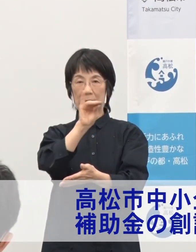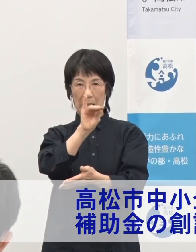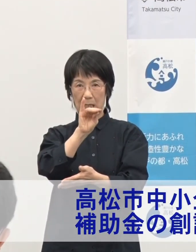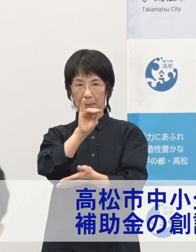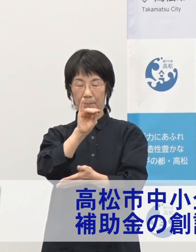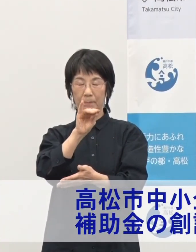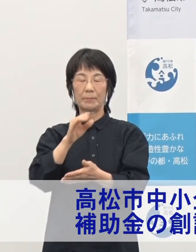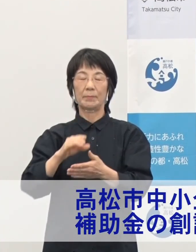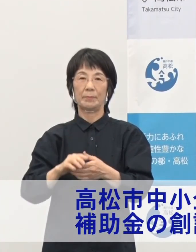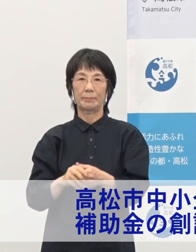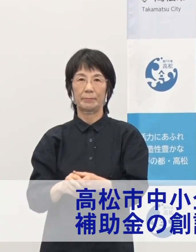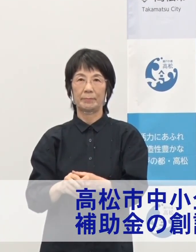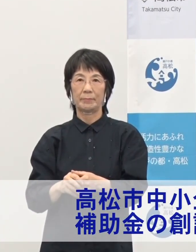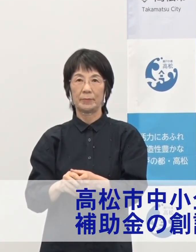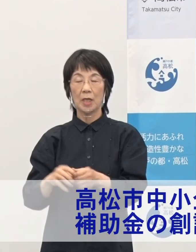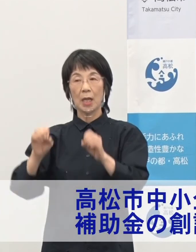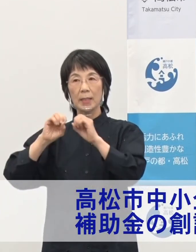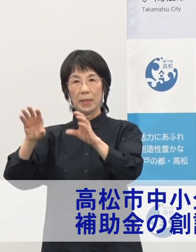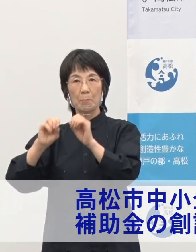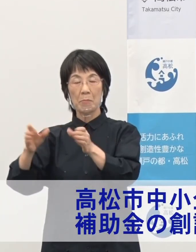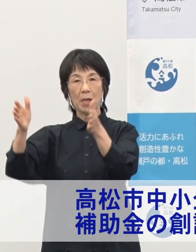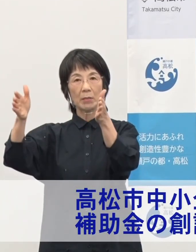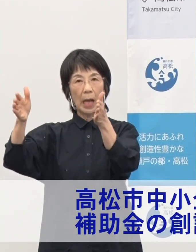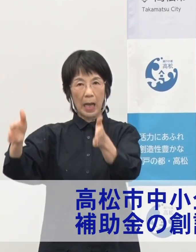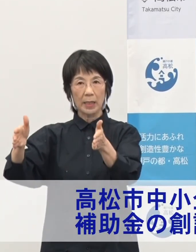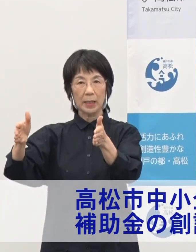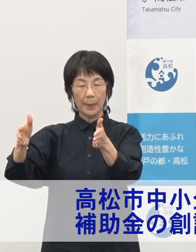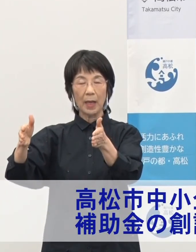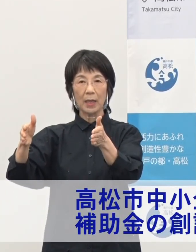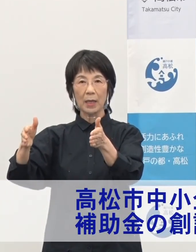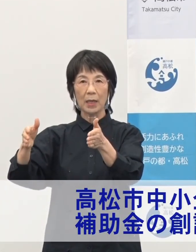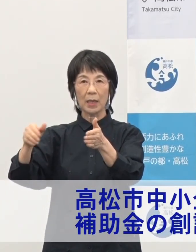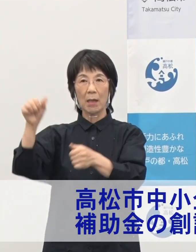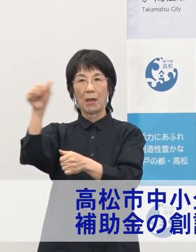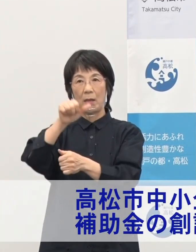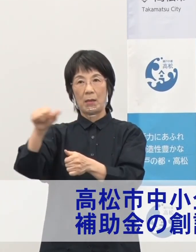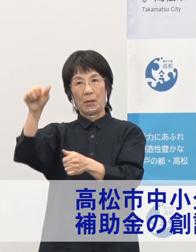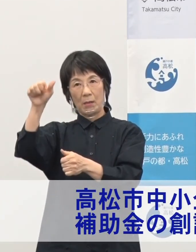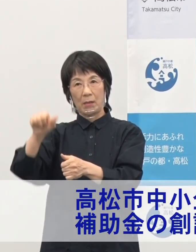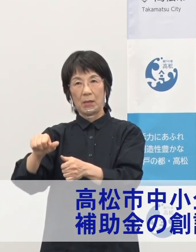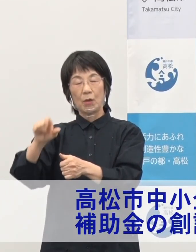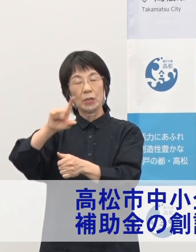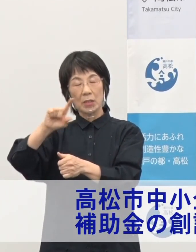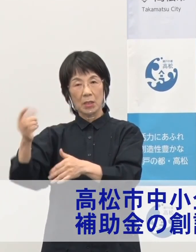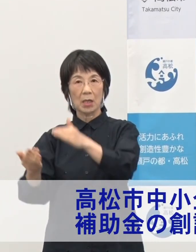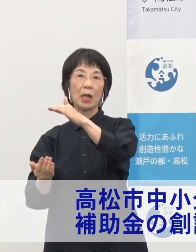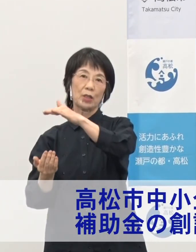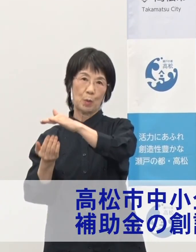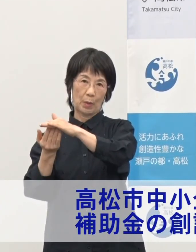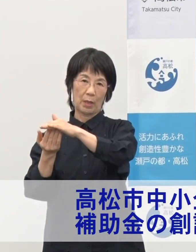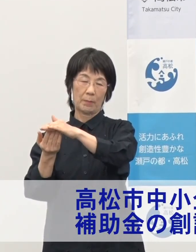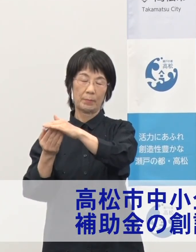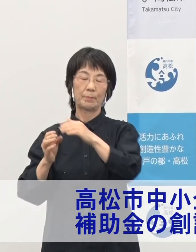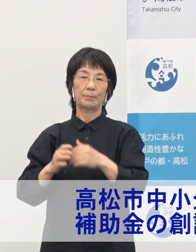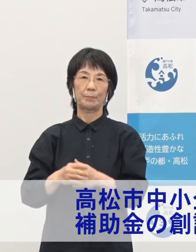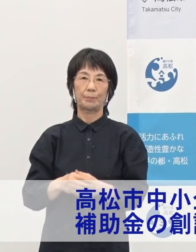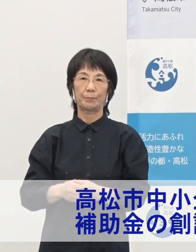相当またキャンペーン実施期間中1か月の間に5000円相当を上限といたします